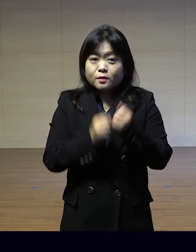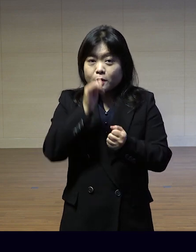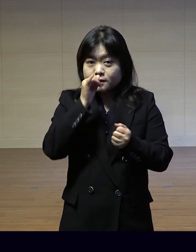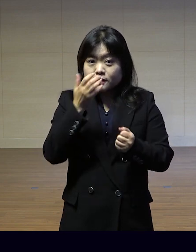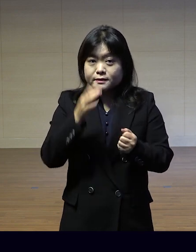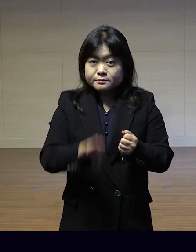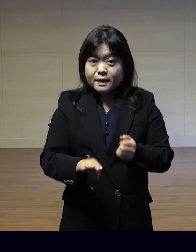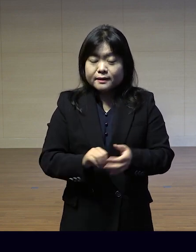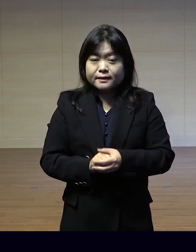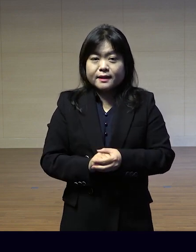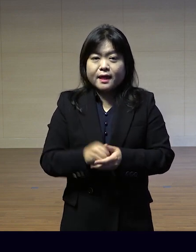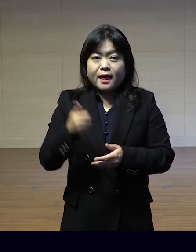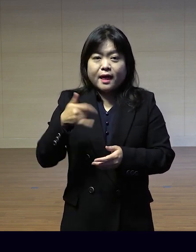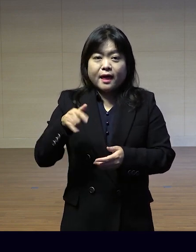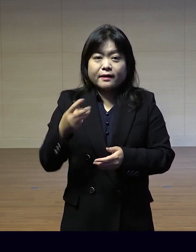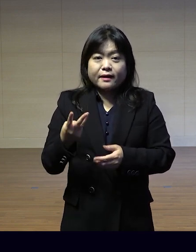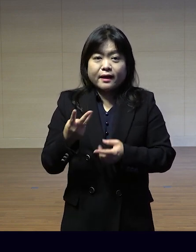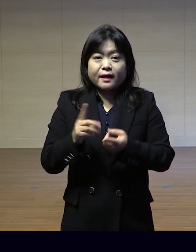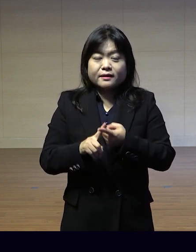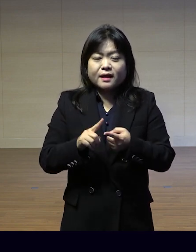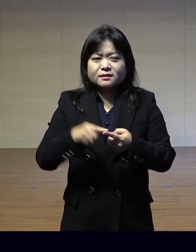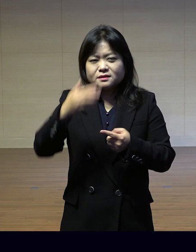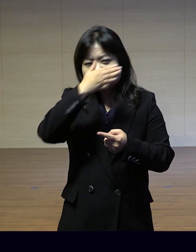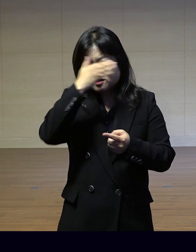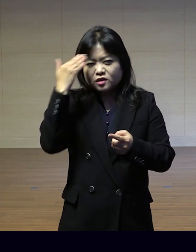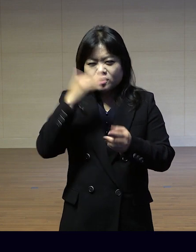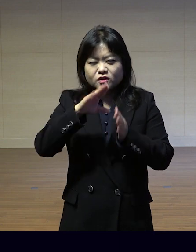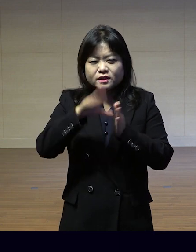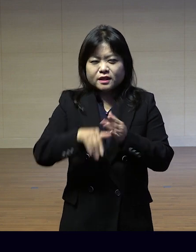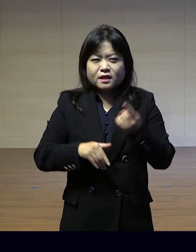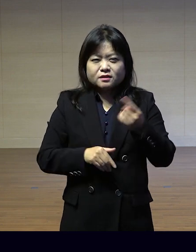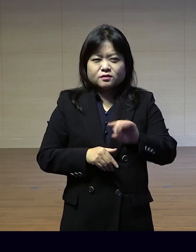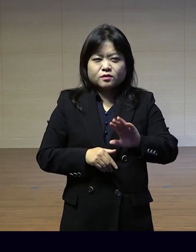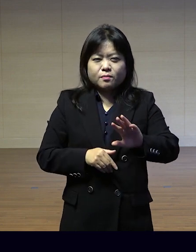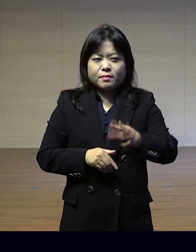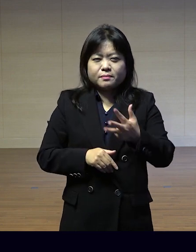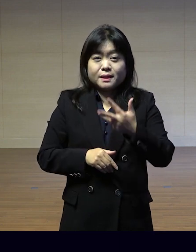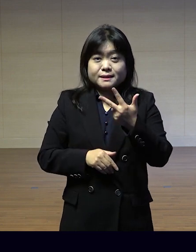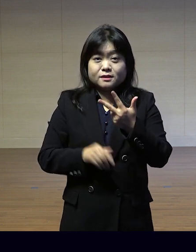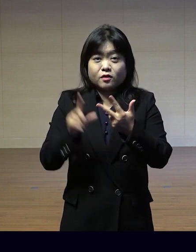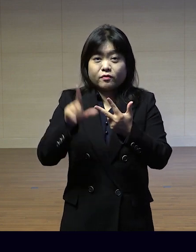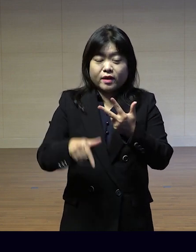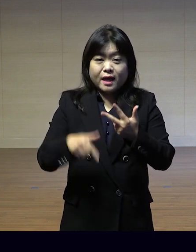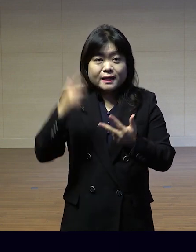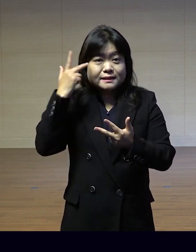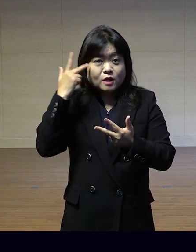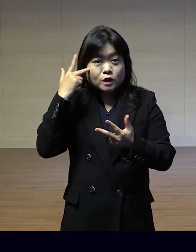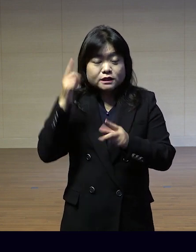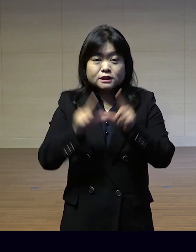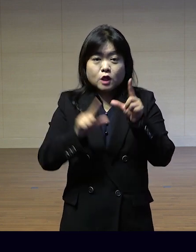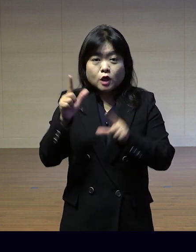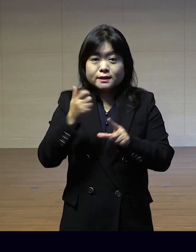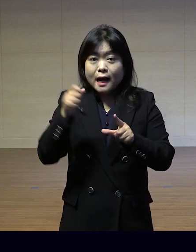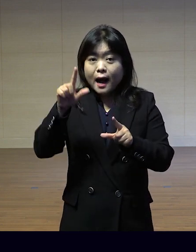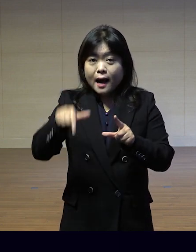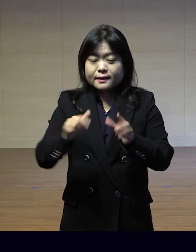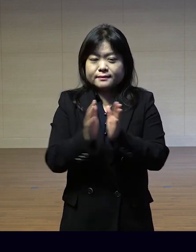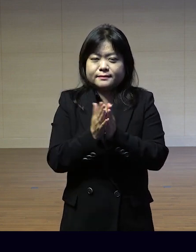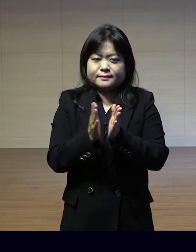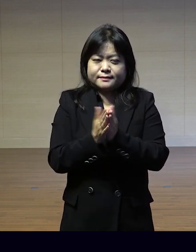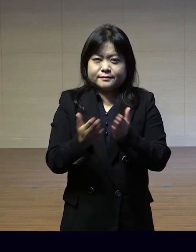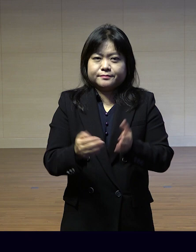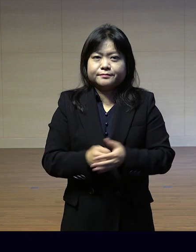언급하셨습니다만 헤겔 이제 청년기 시기죠. 1807년에 나왔던 정신현상학이라고 하는